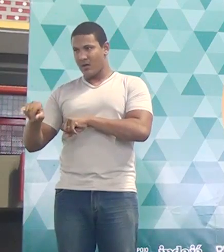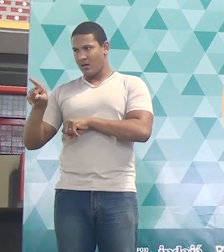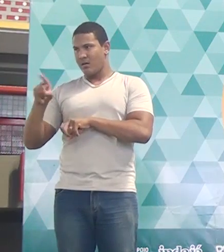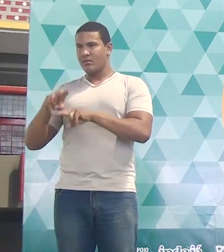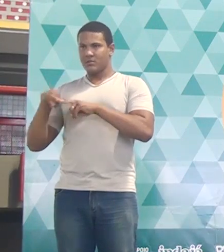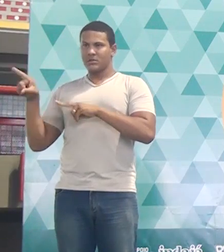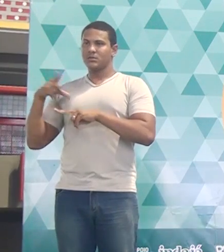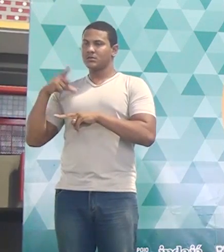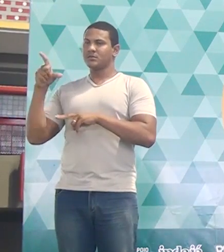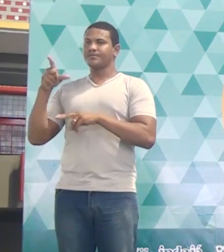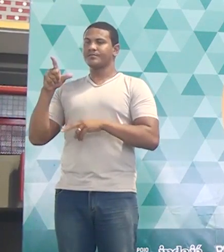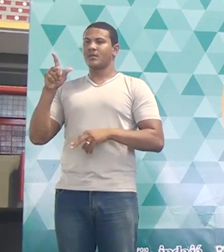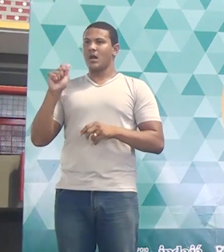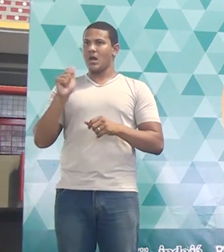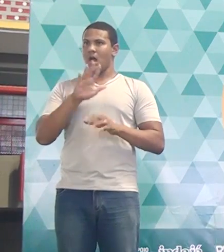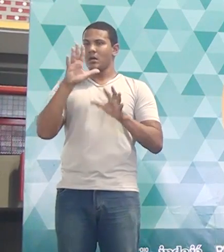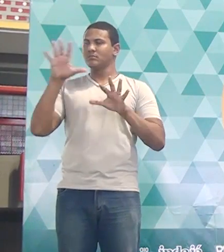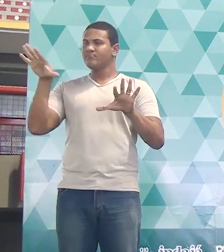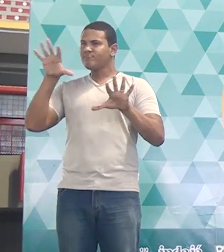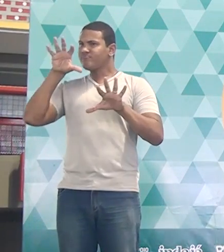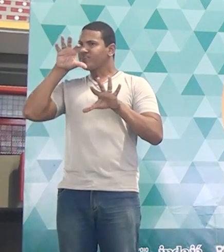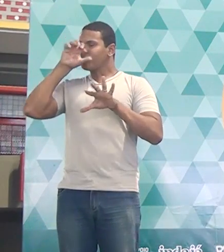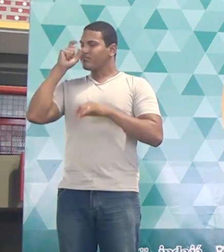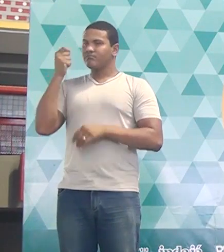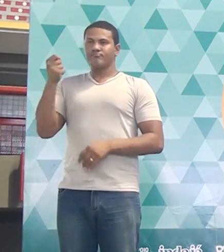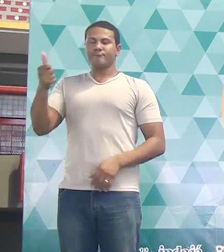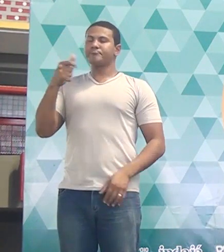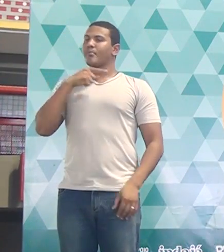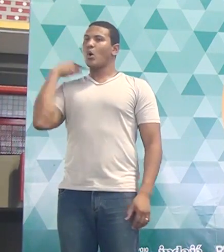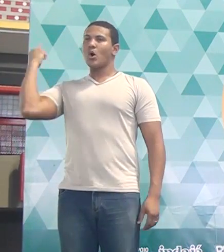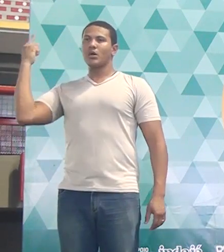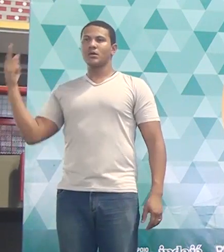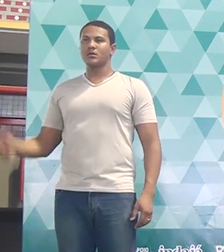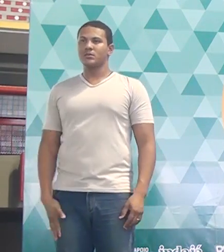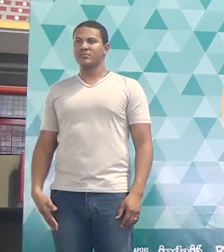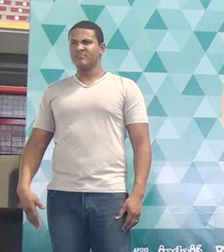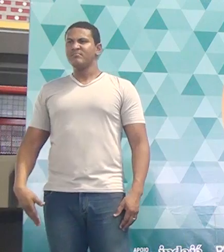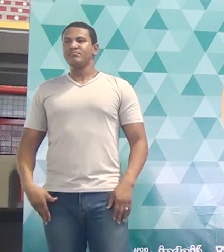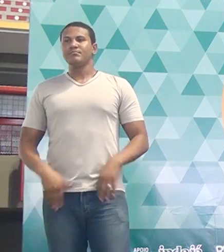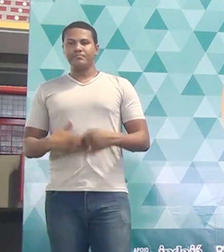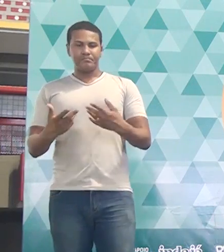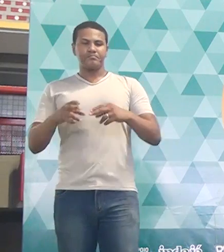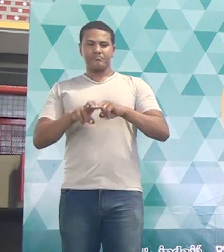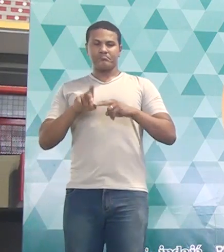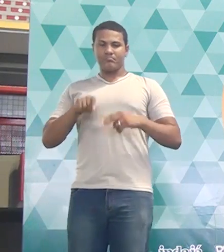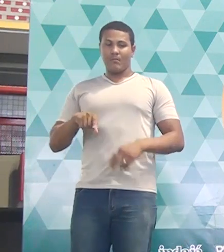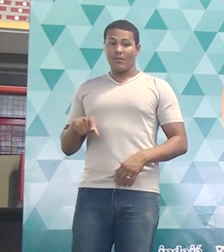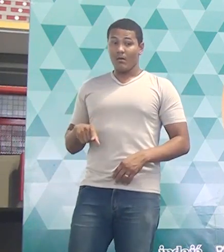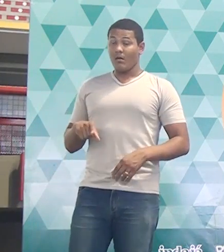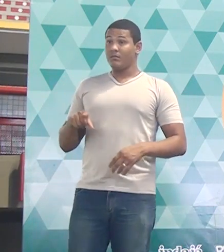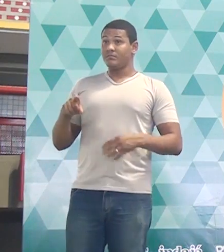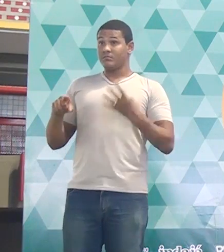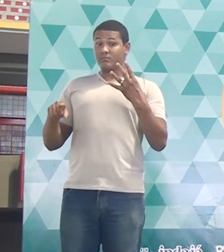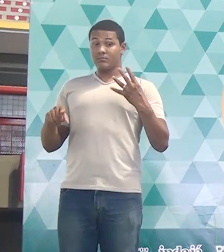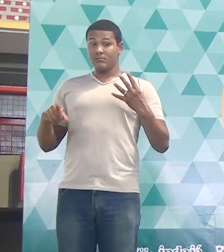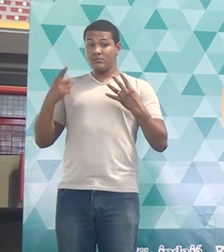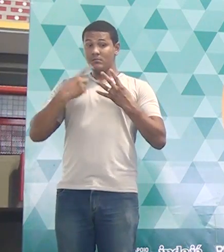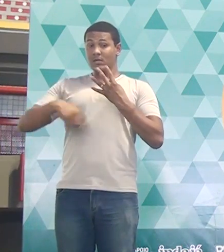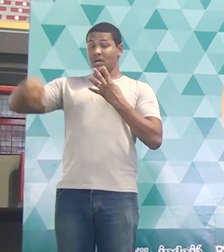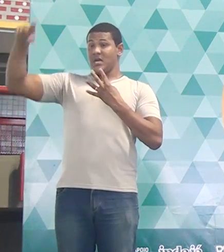esse gás cianídrico. Mas que fique claro, os 4 primeiros ácidos são os únicos que são